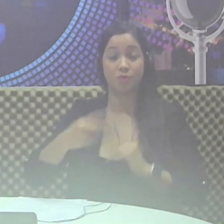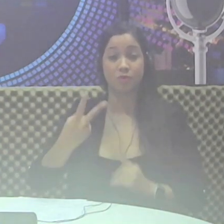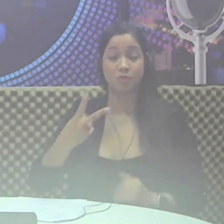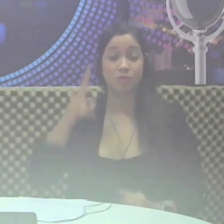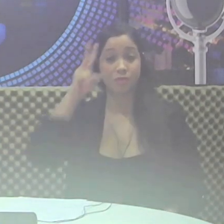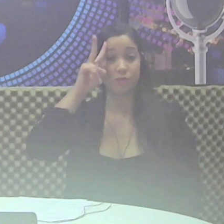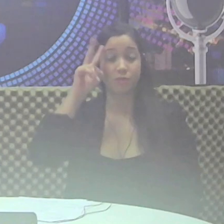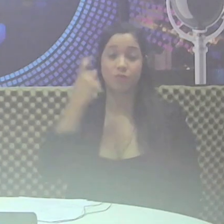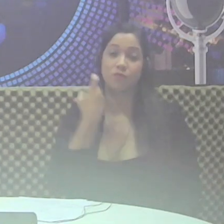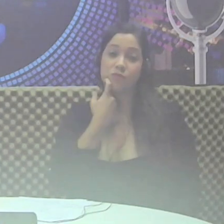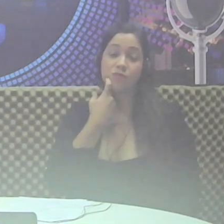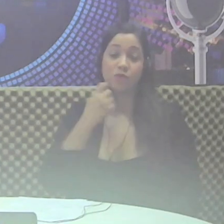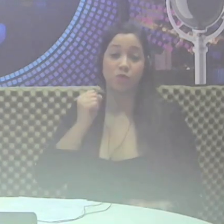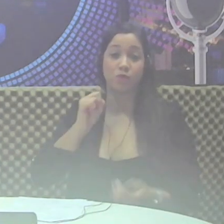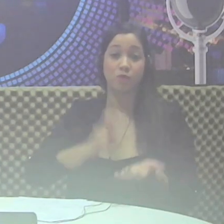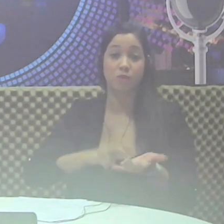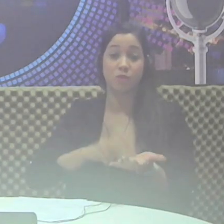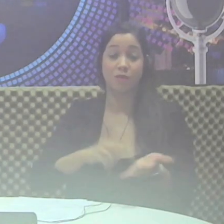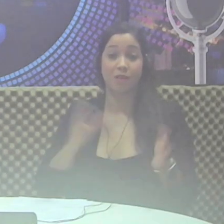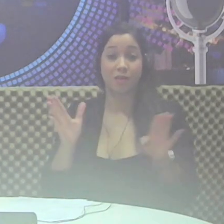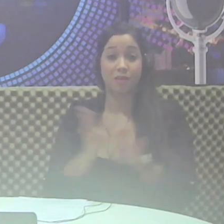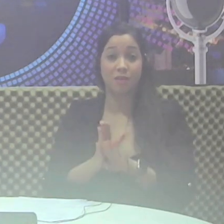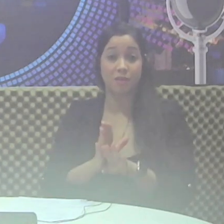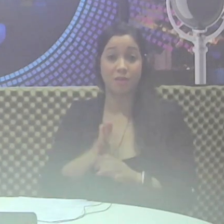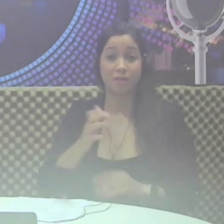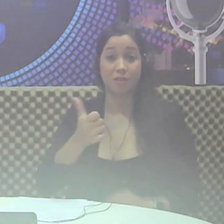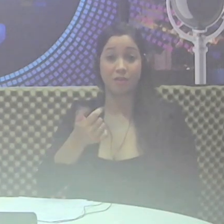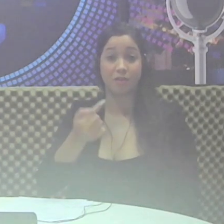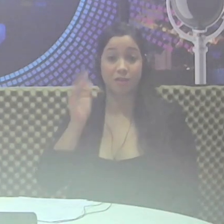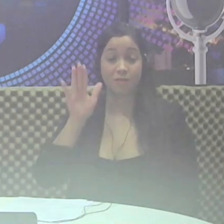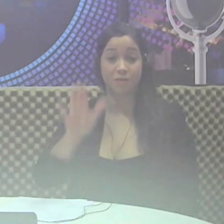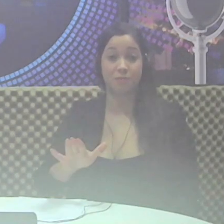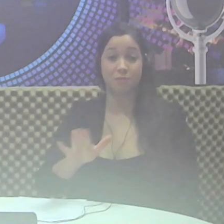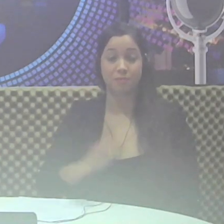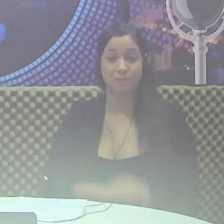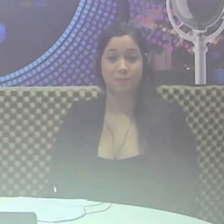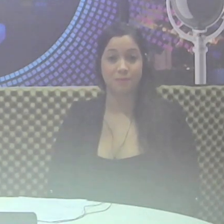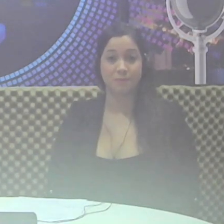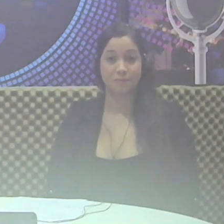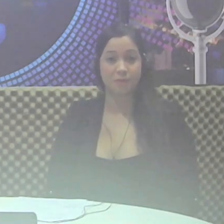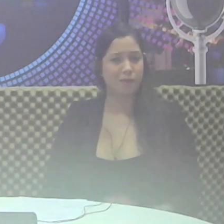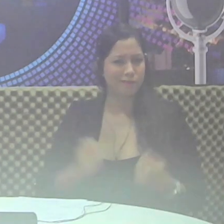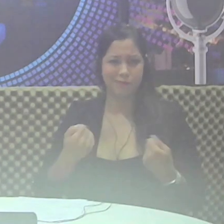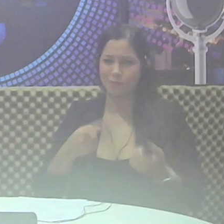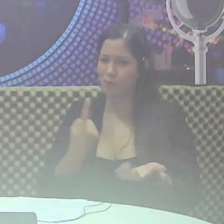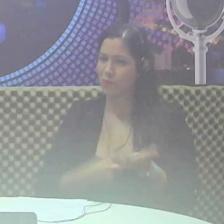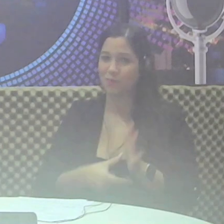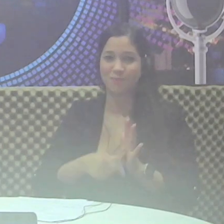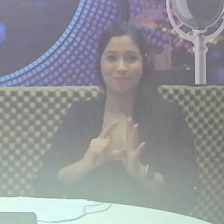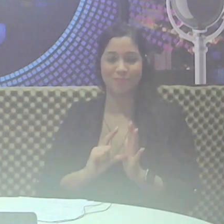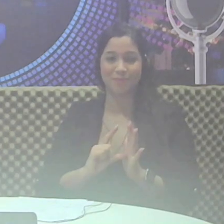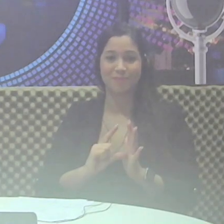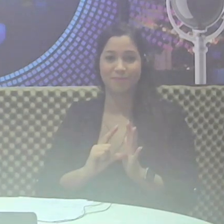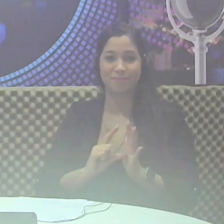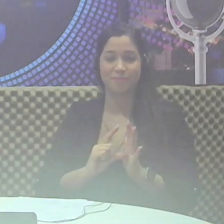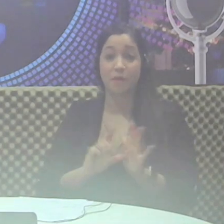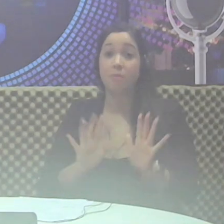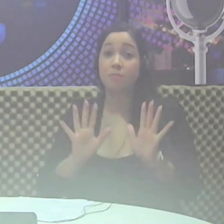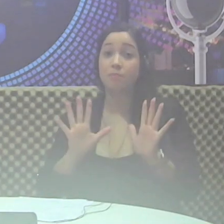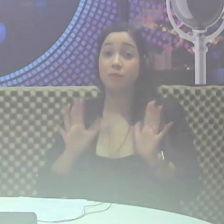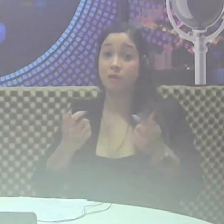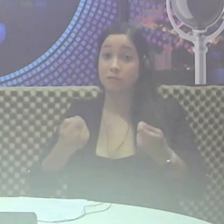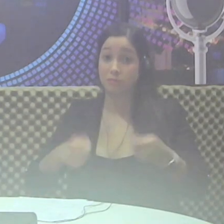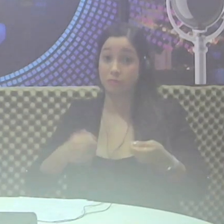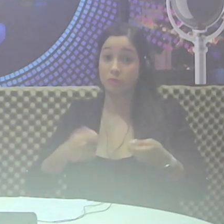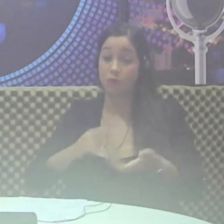sexta-feira, das 8 horas da manhã às 17 horas. Não é necessário agendamento prévio, mas é necessário